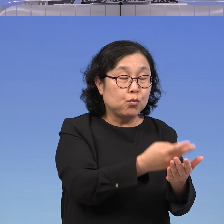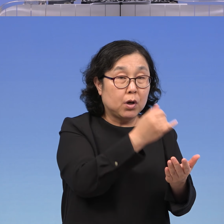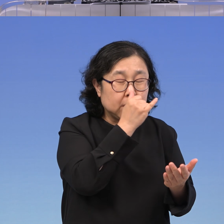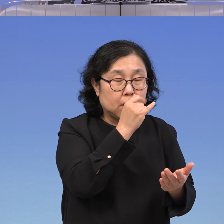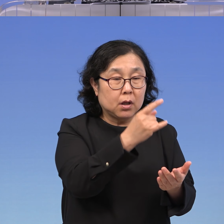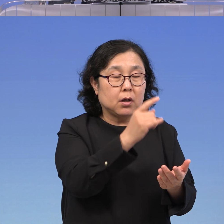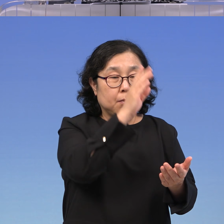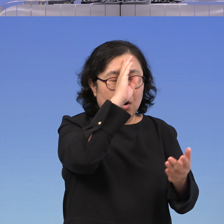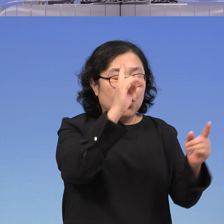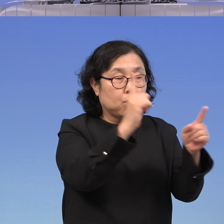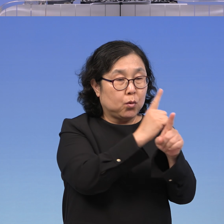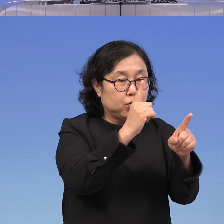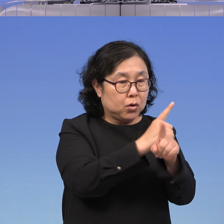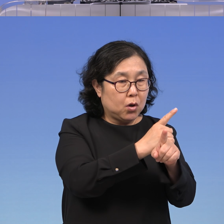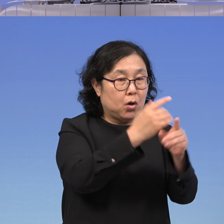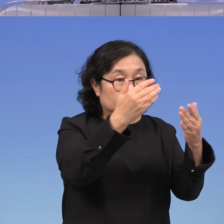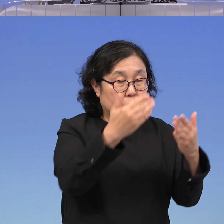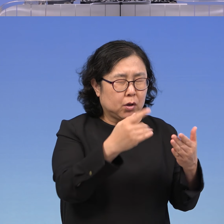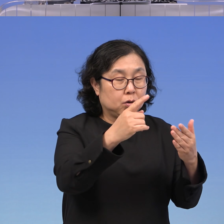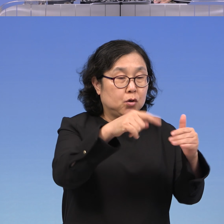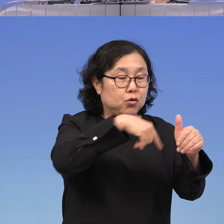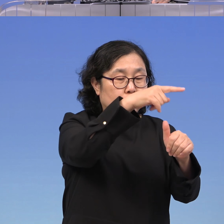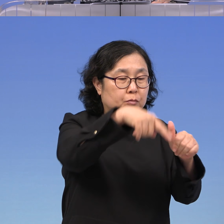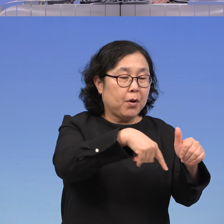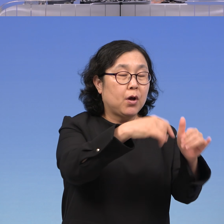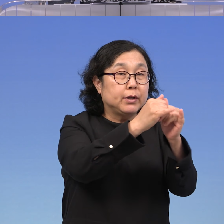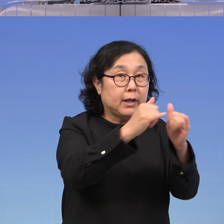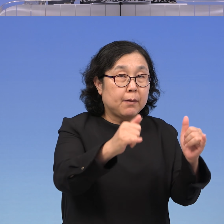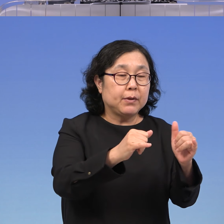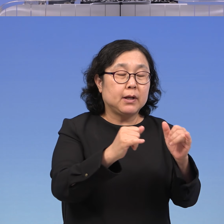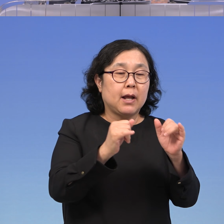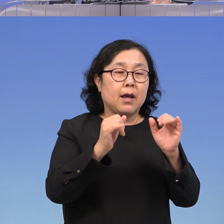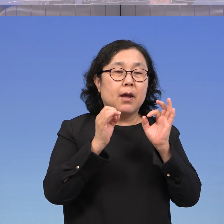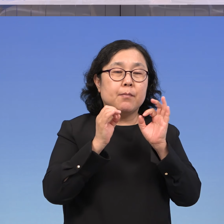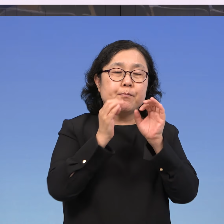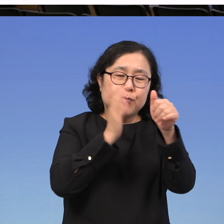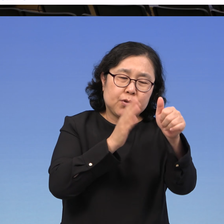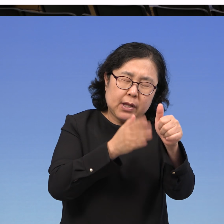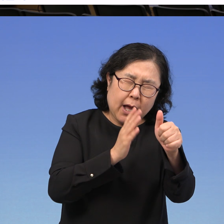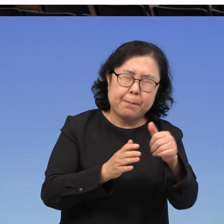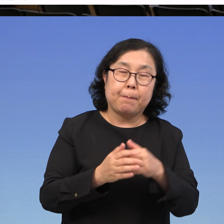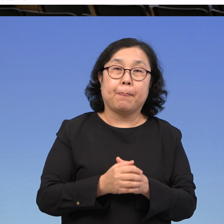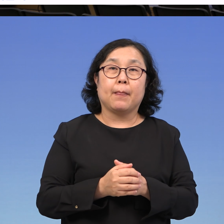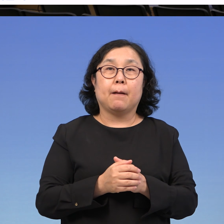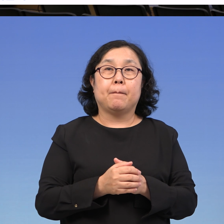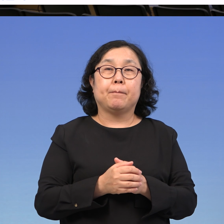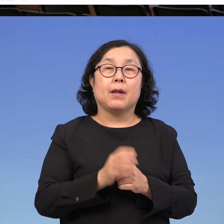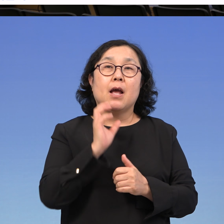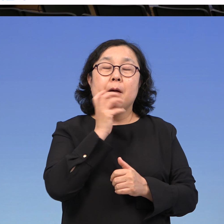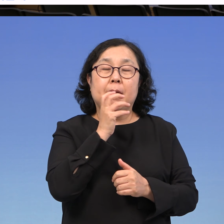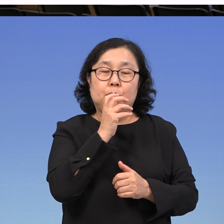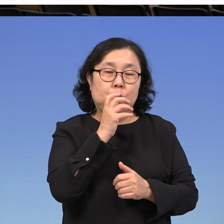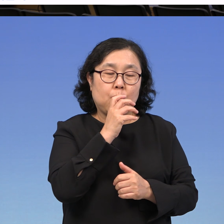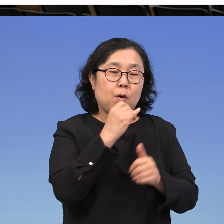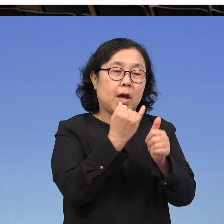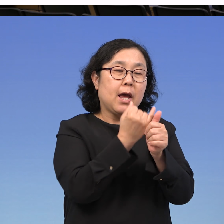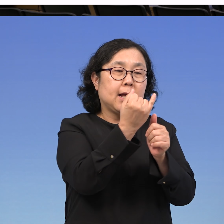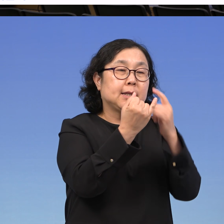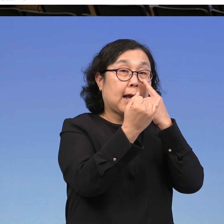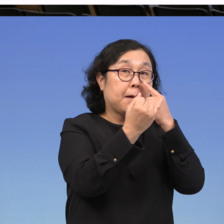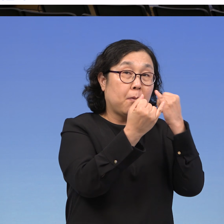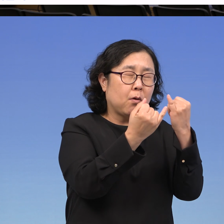그 과정에서 주변 사람들의 단청이 이게 방금 일베 37 입니다 시몬의 장모가 열병으로 누워 있는지라